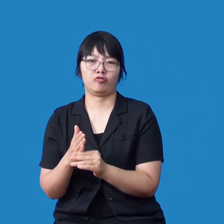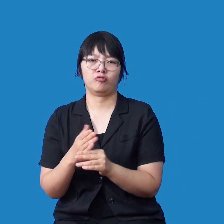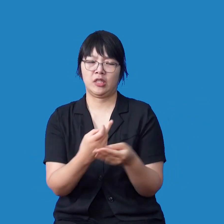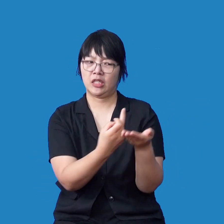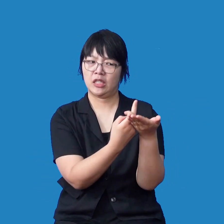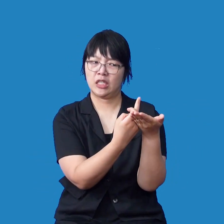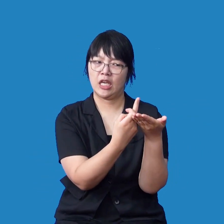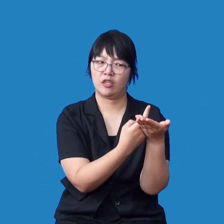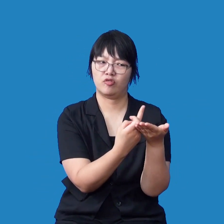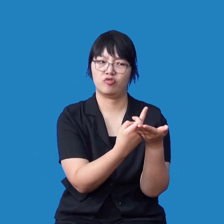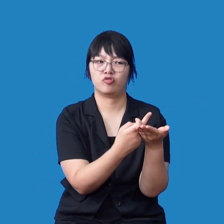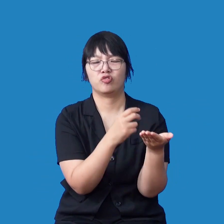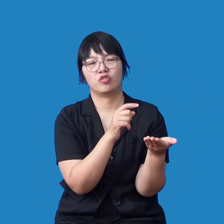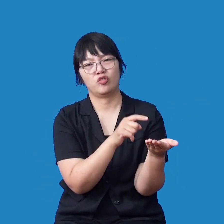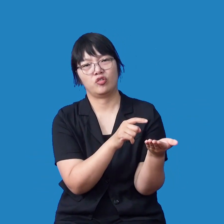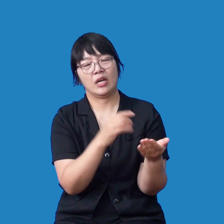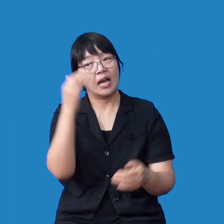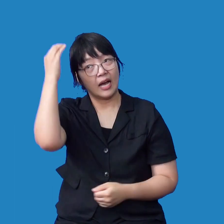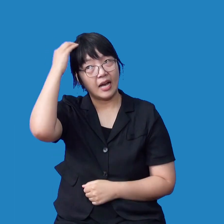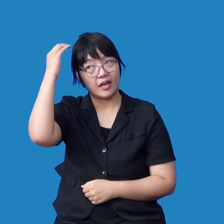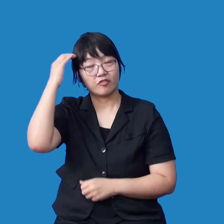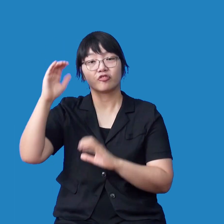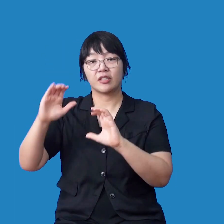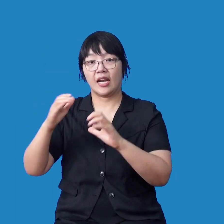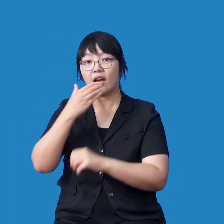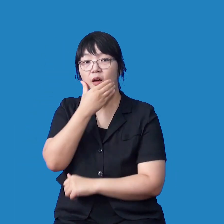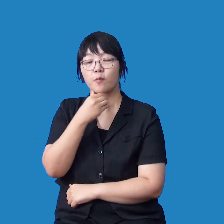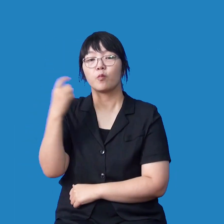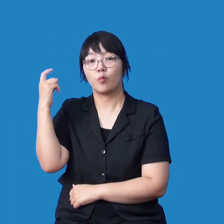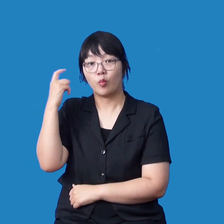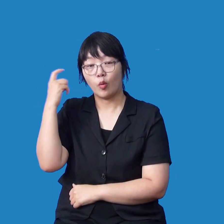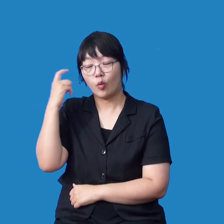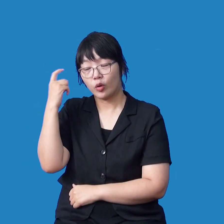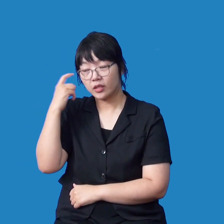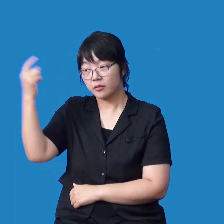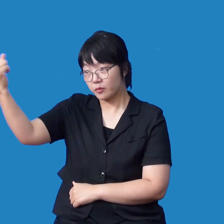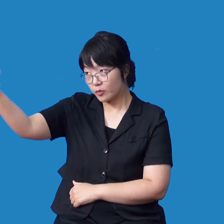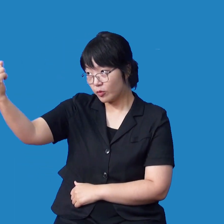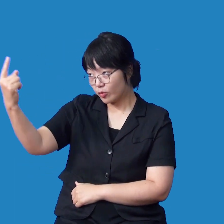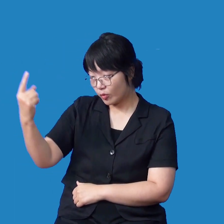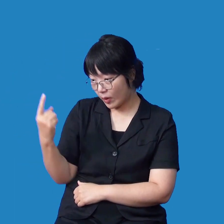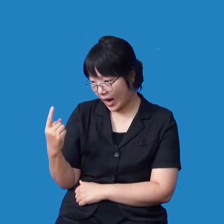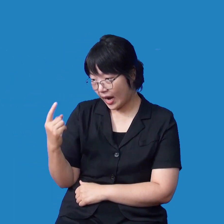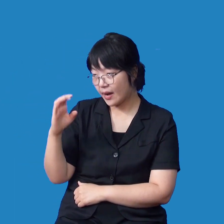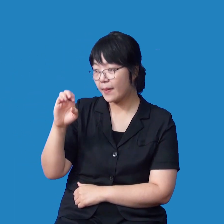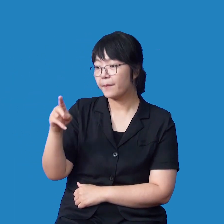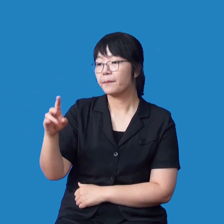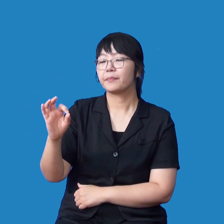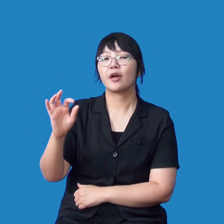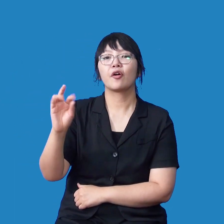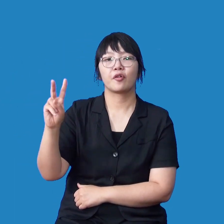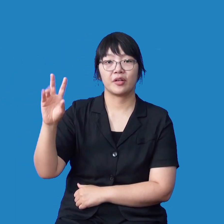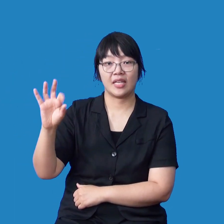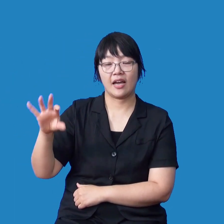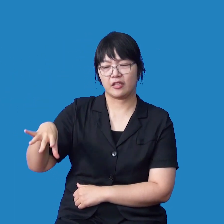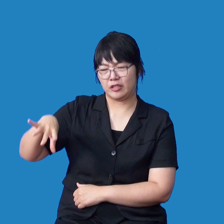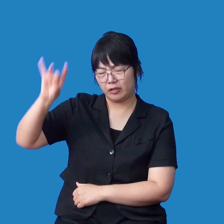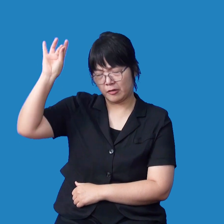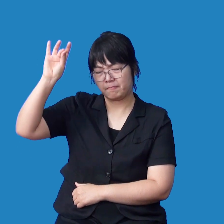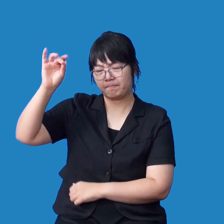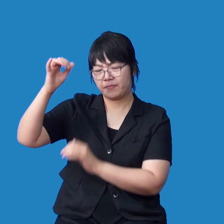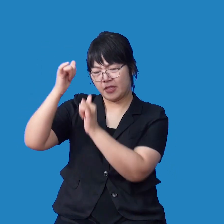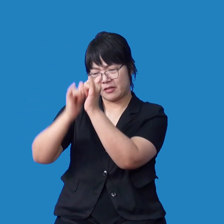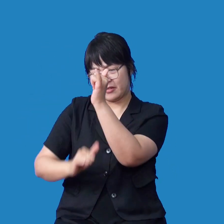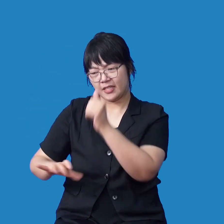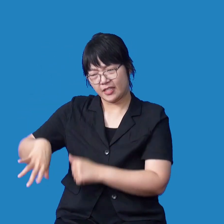섬입니다. 이 땅에 복음이 들어오고 저 북녘 땅 평양에 최초의 신학교가 세워지고,